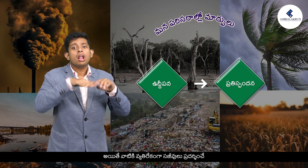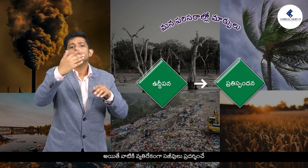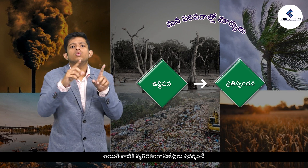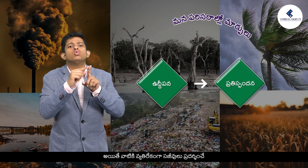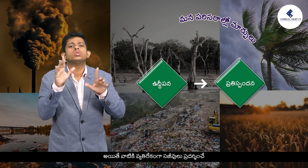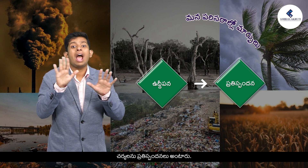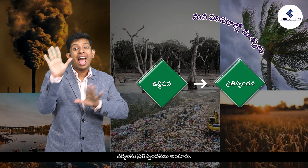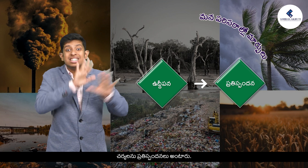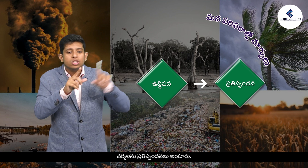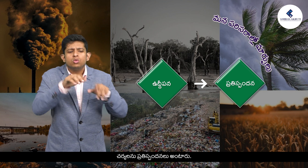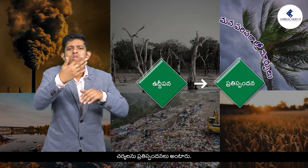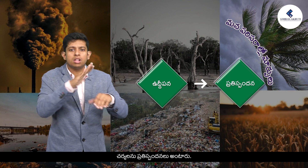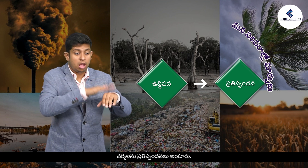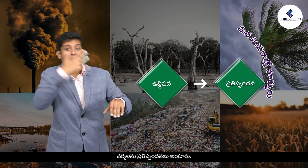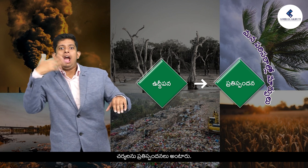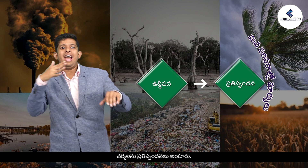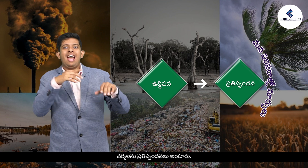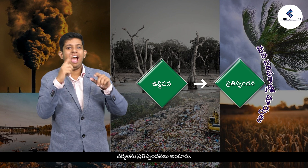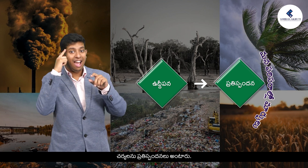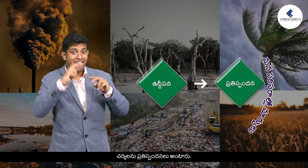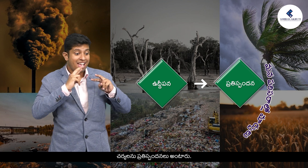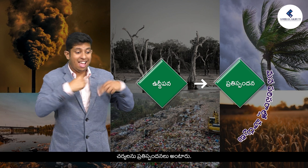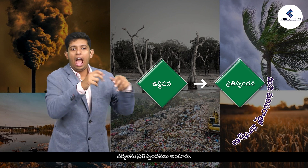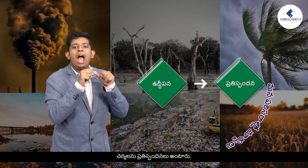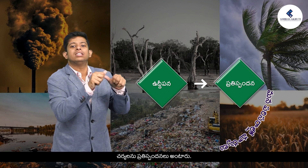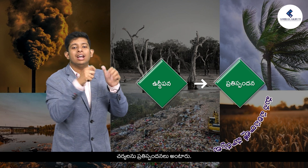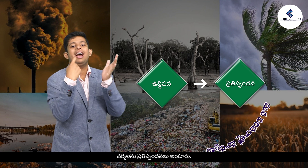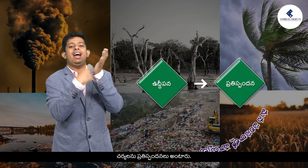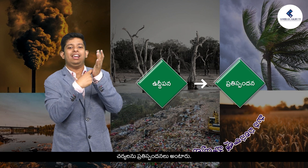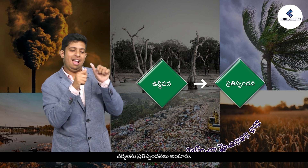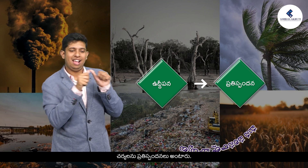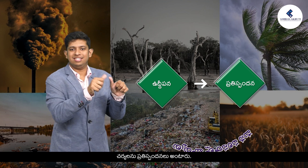సజీవులు ప్రదర్శించే చర్యలను ప్రతిస్పందనలు